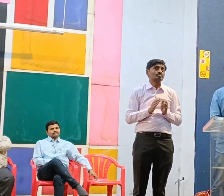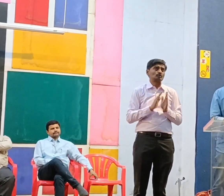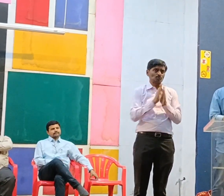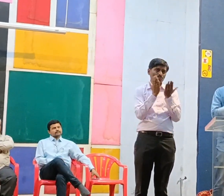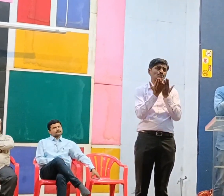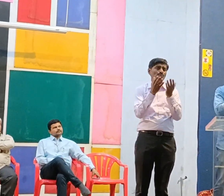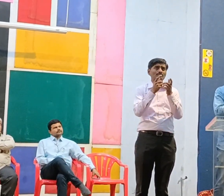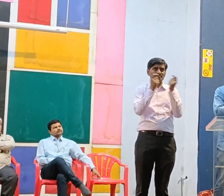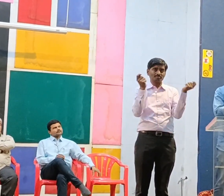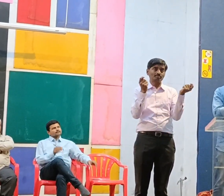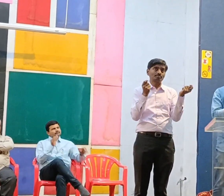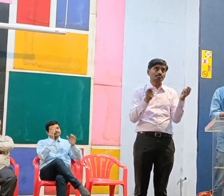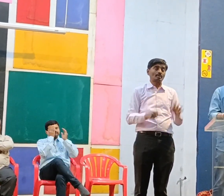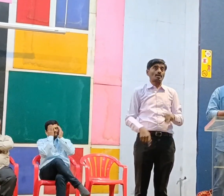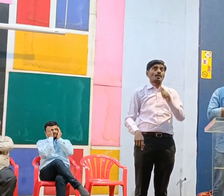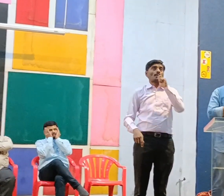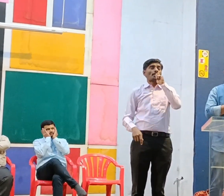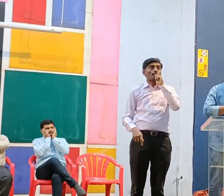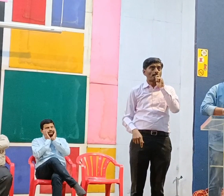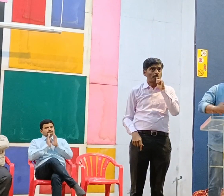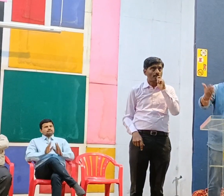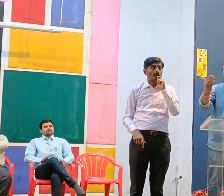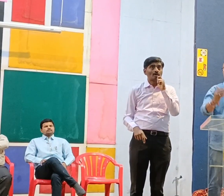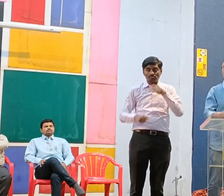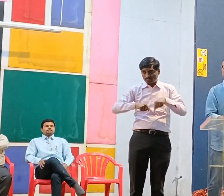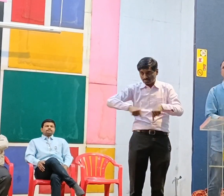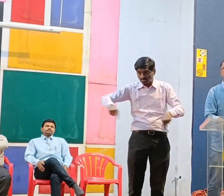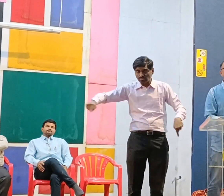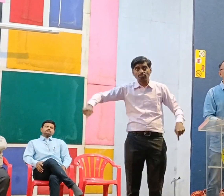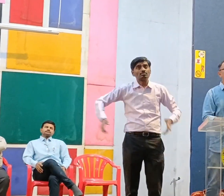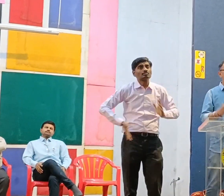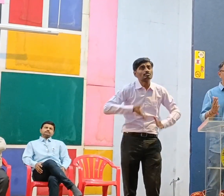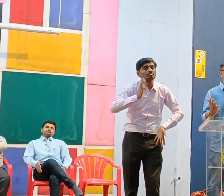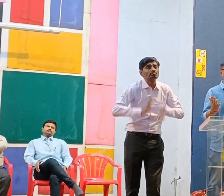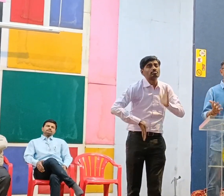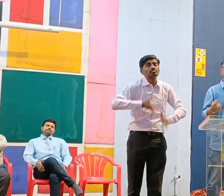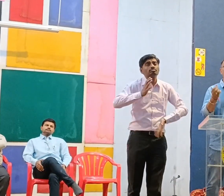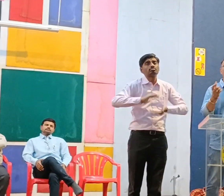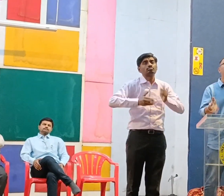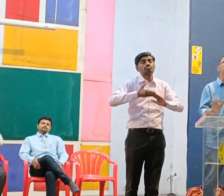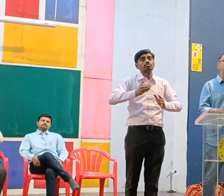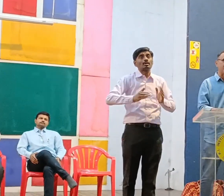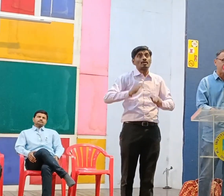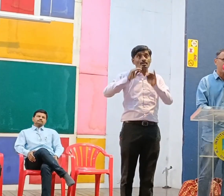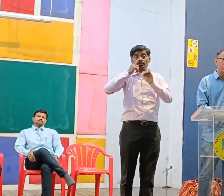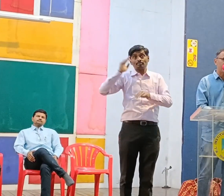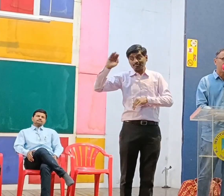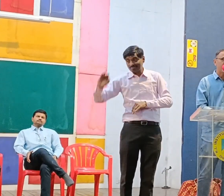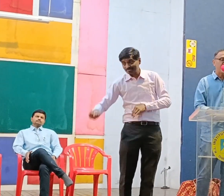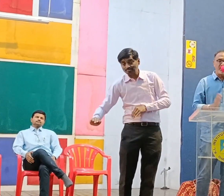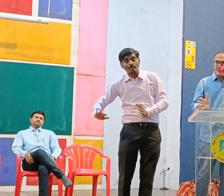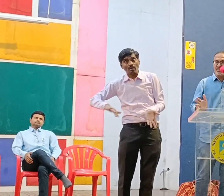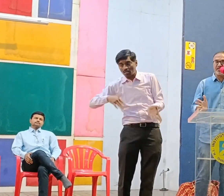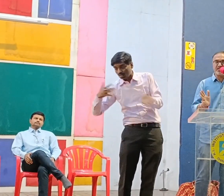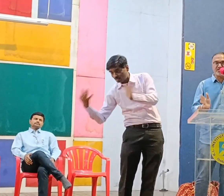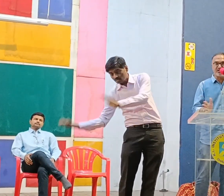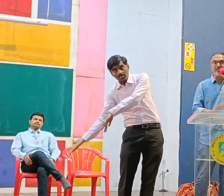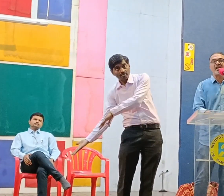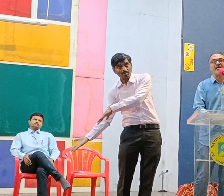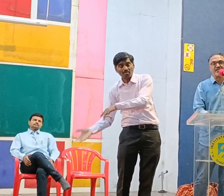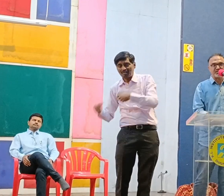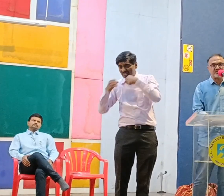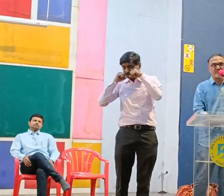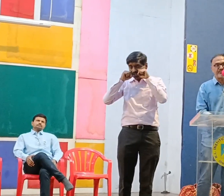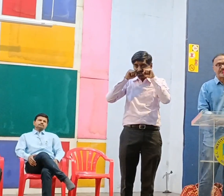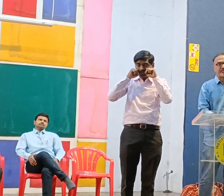છે. વિસલ વાગે છે, બાળકો બધા રેસમાં દોડે છે અને એક નાની બાળકી પડી જાય છે. એ પડી જાય છે,